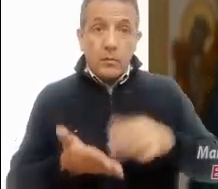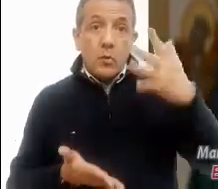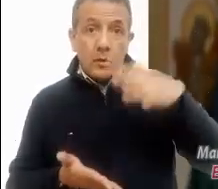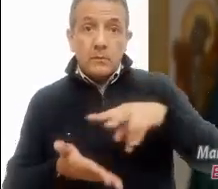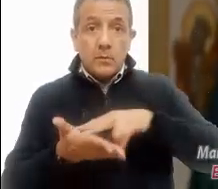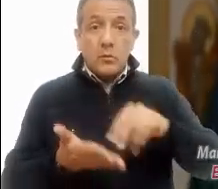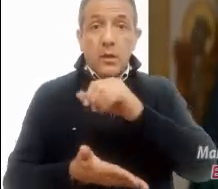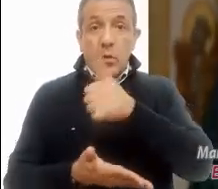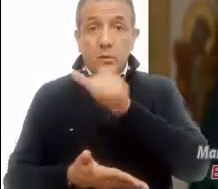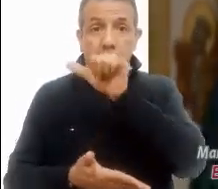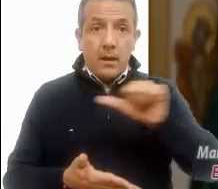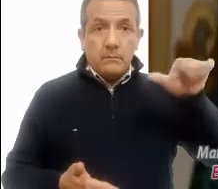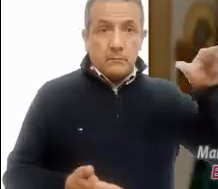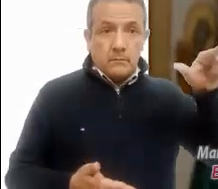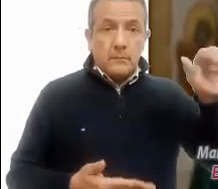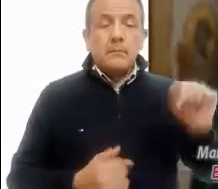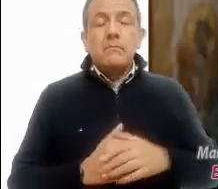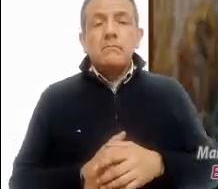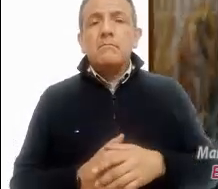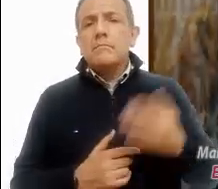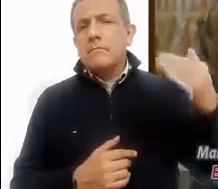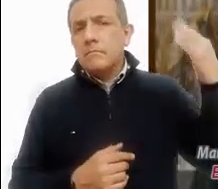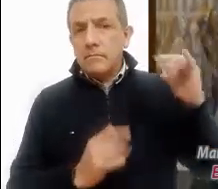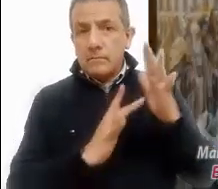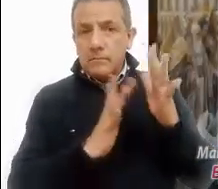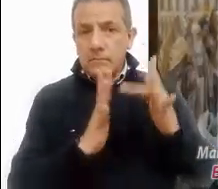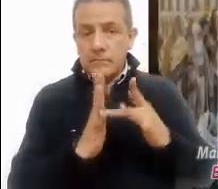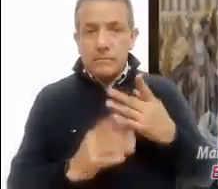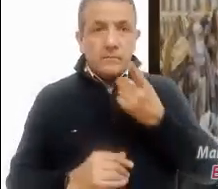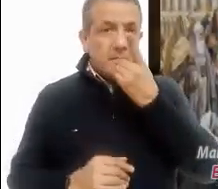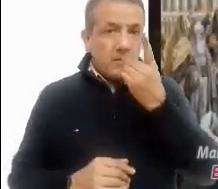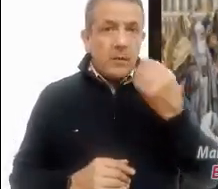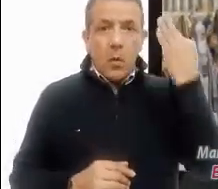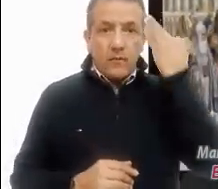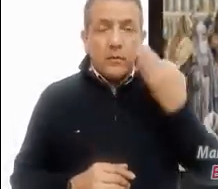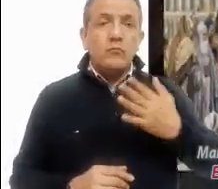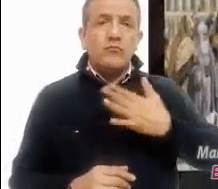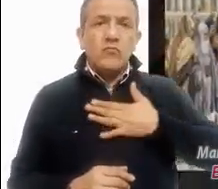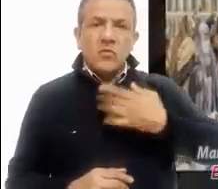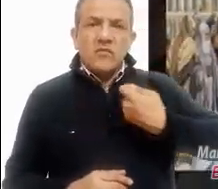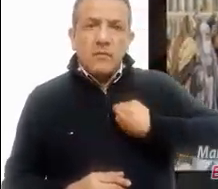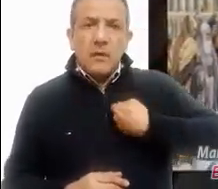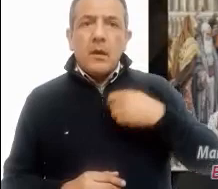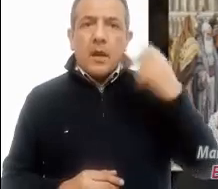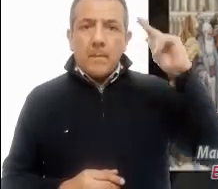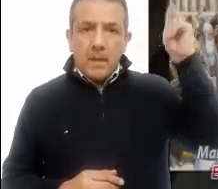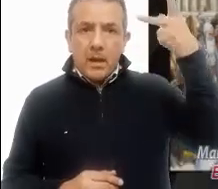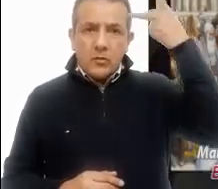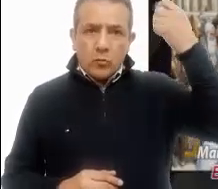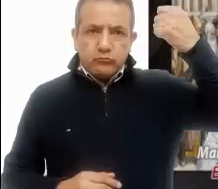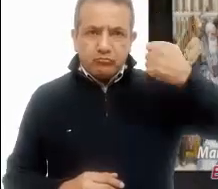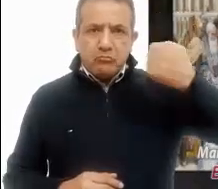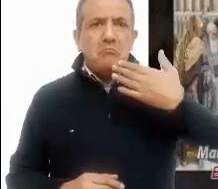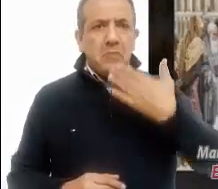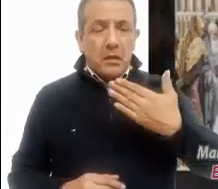al 16. En aquel tiempo Jesús dijo a los fariseos: Yo soy el buen pastor. El buen